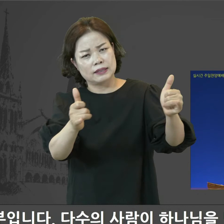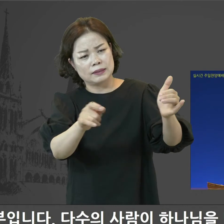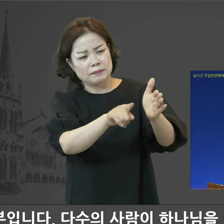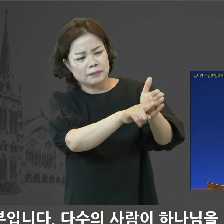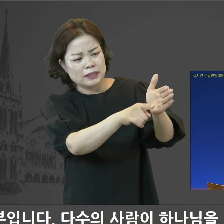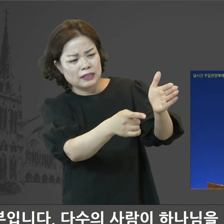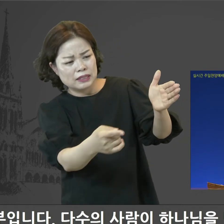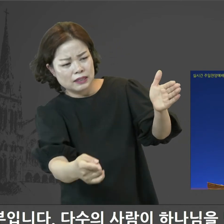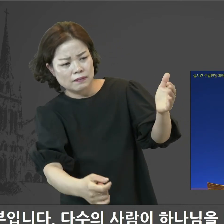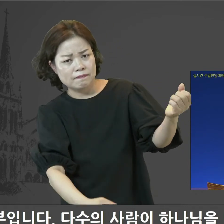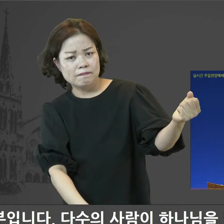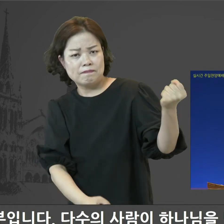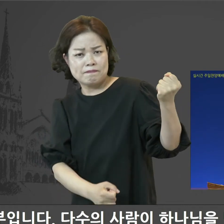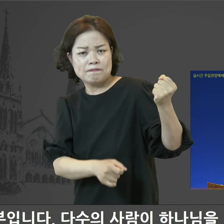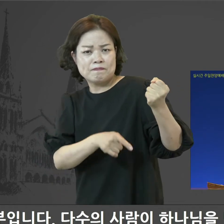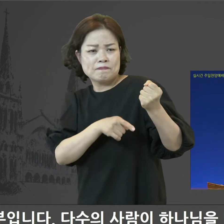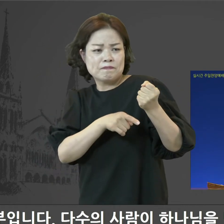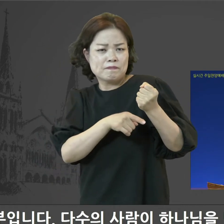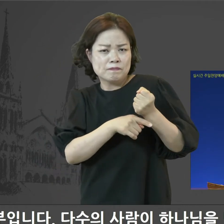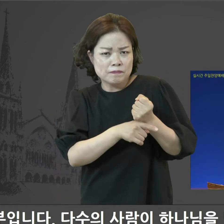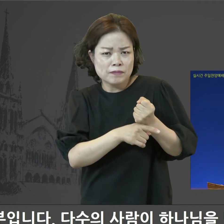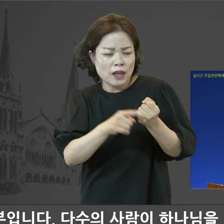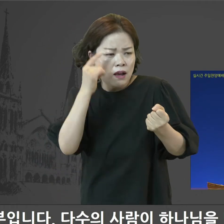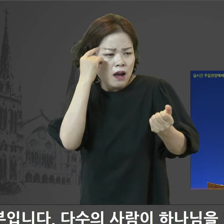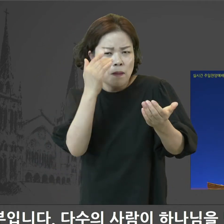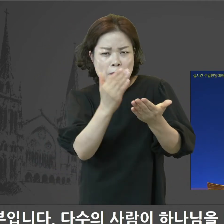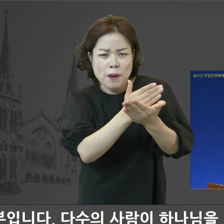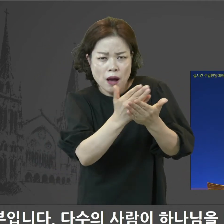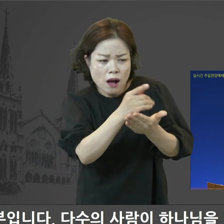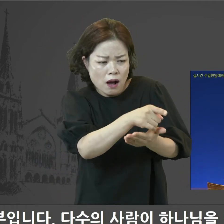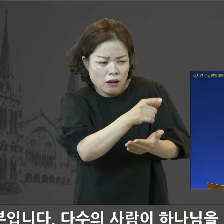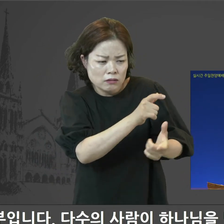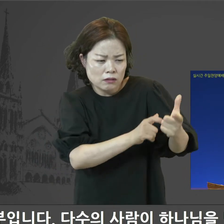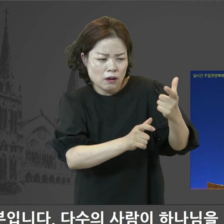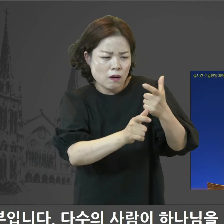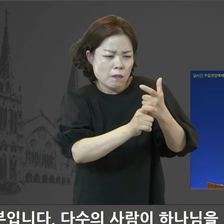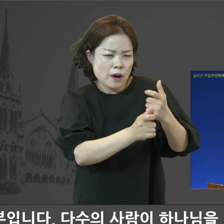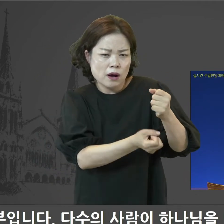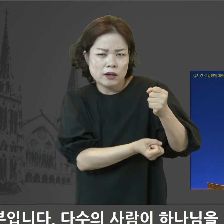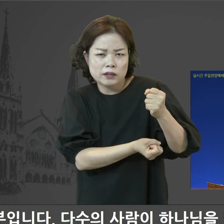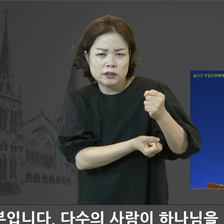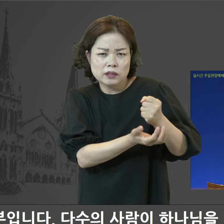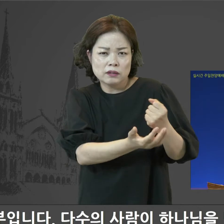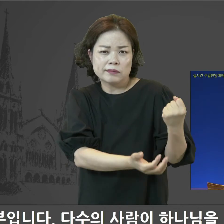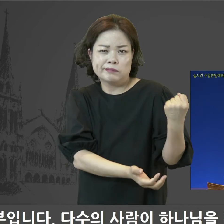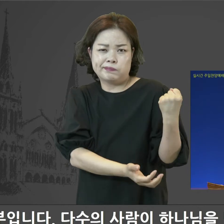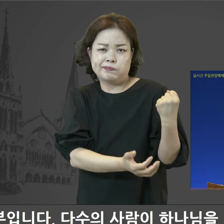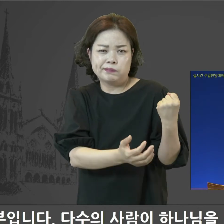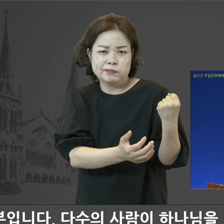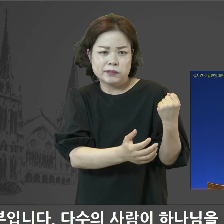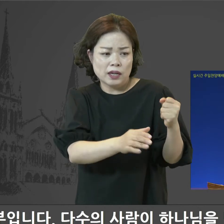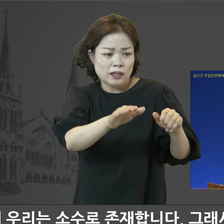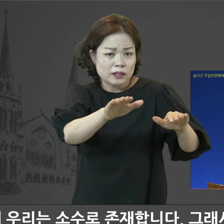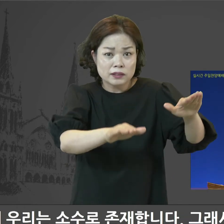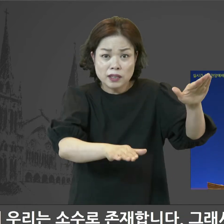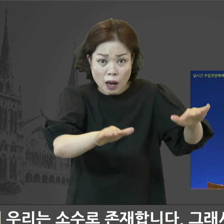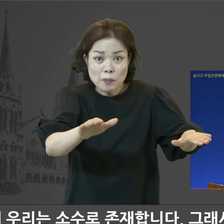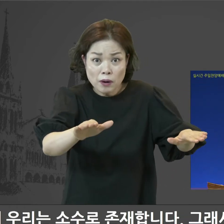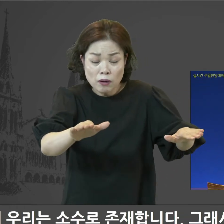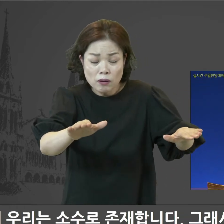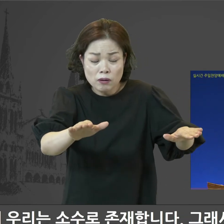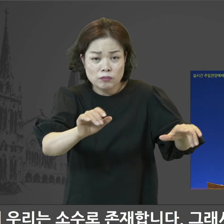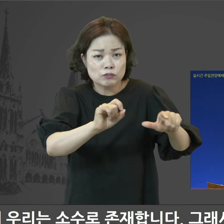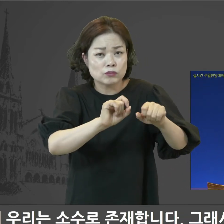논리대로, 힘의 논리대로, 판단대로 돌아가고 그들이 더 많은 영향력을 행사하죠. 차별과 같은 부분이 바로 이런